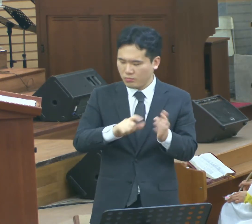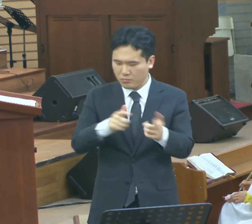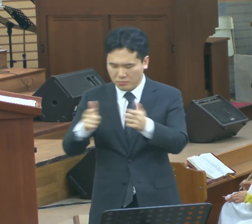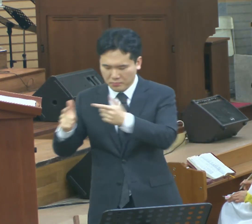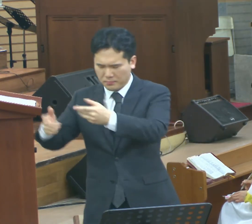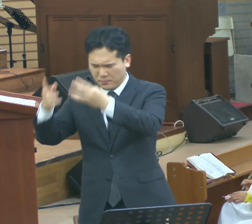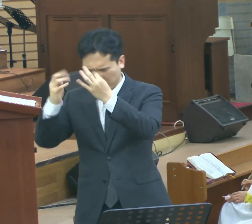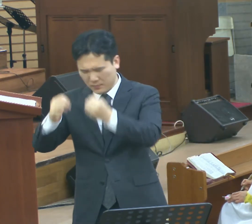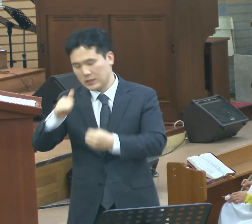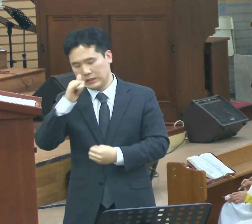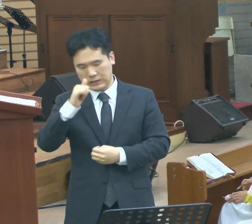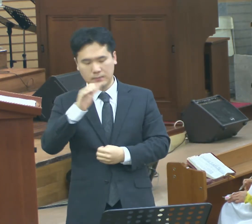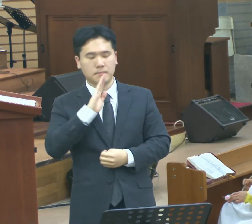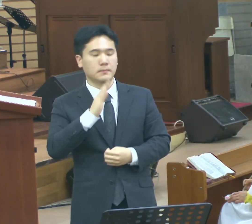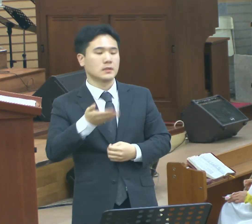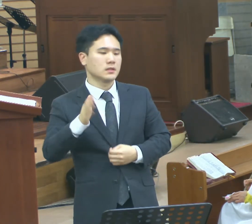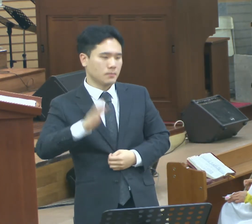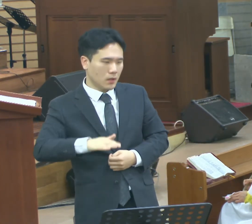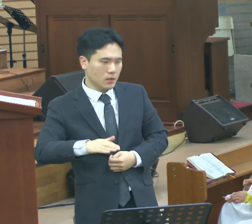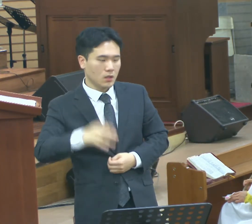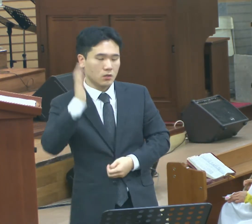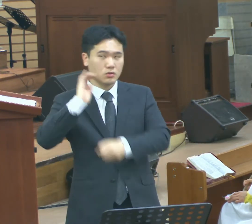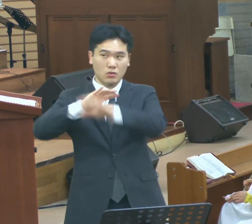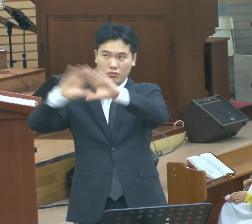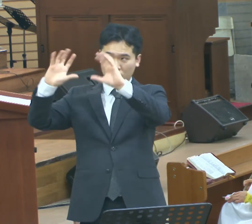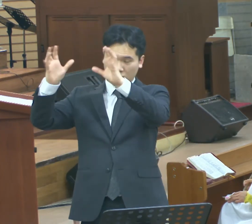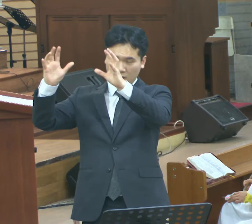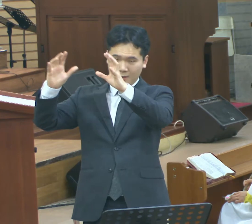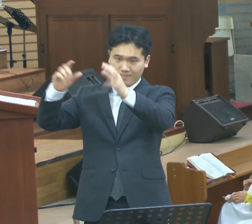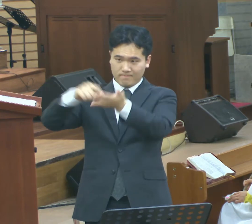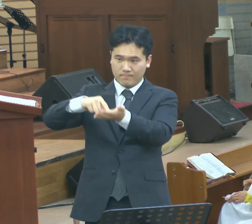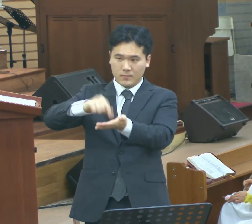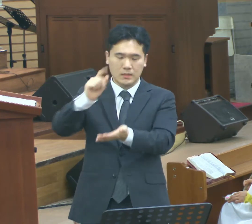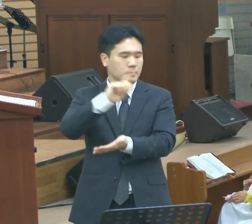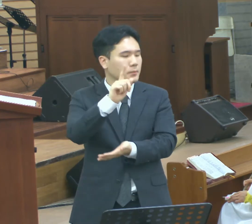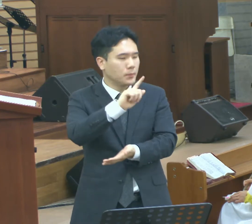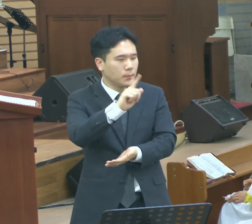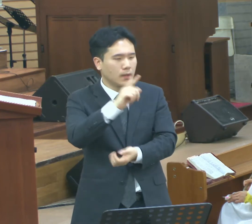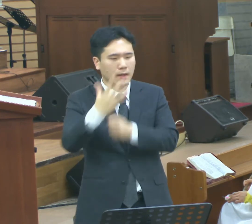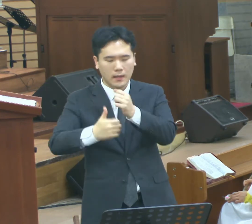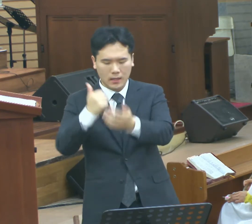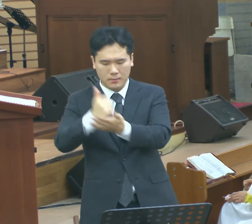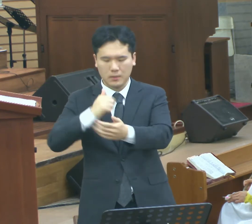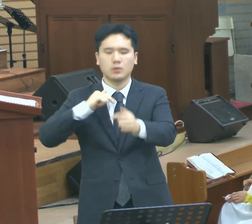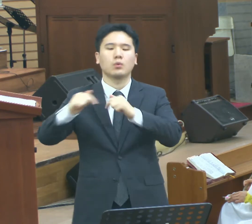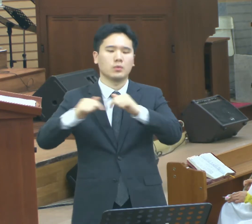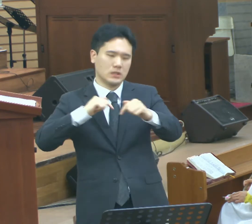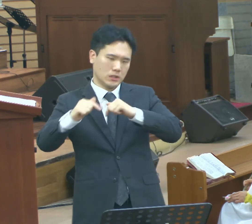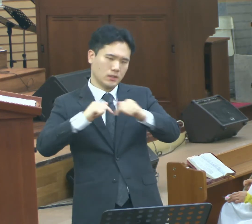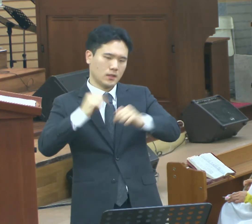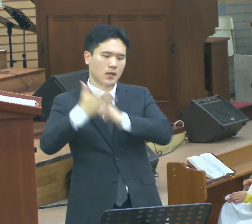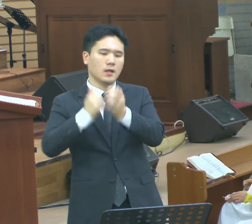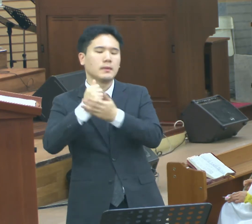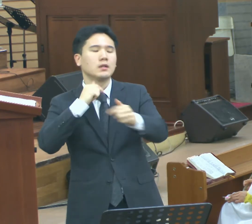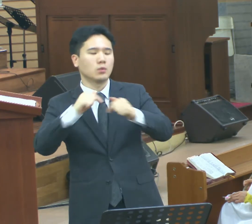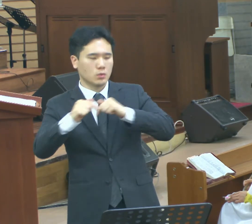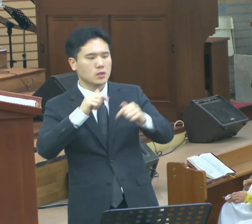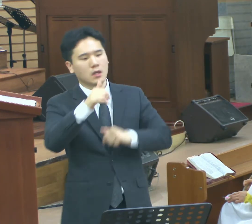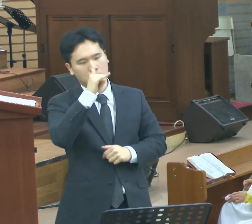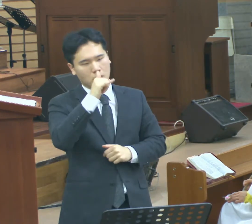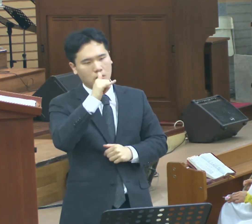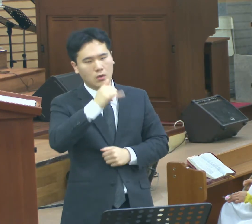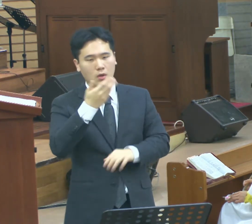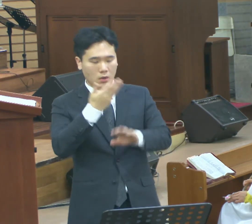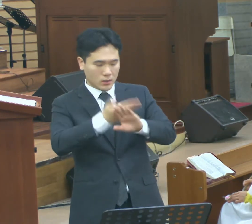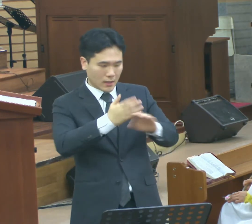좋지만 천국의 핵심은 뭐냐면 하나님의 통치가 있는 거예요. 완벽한 하나님의 통치. 다른 어떤